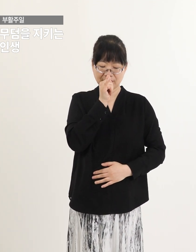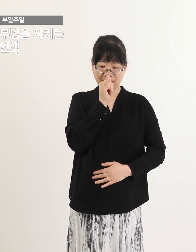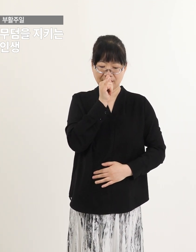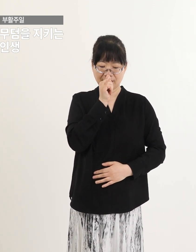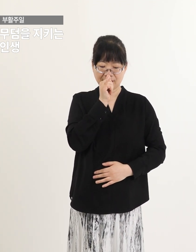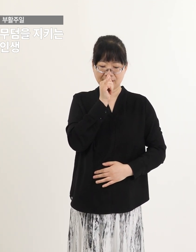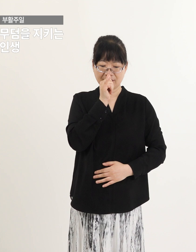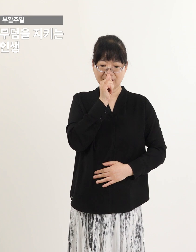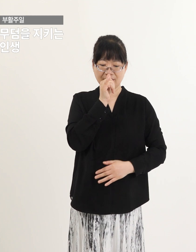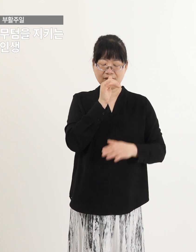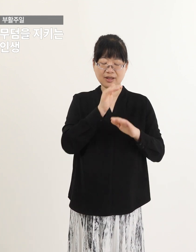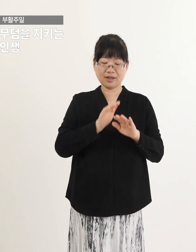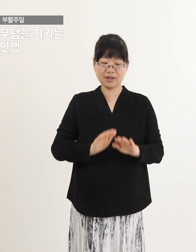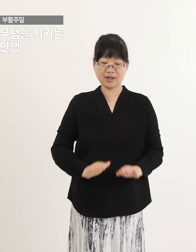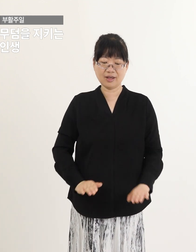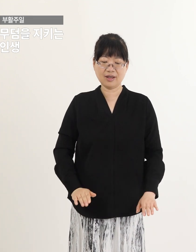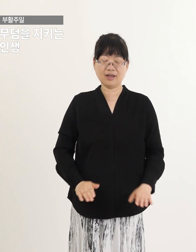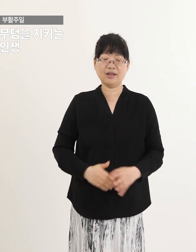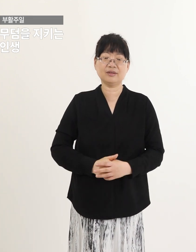있도다.